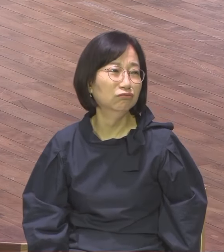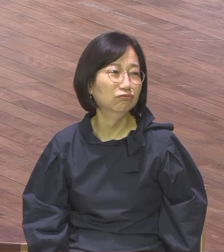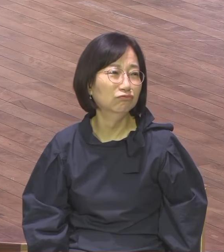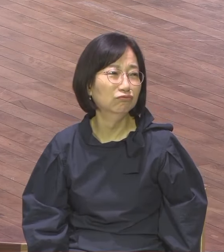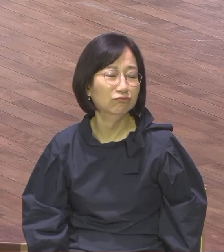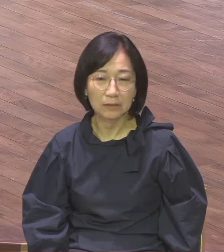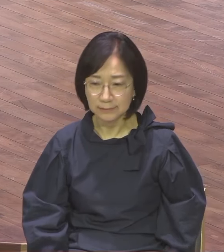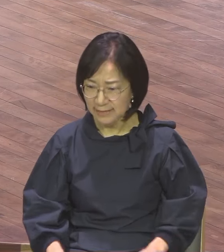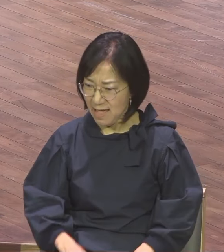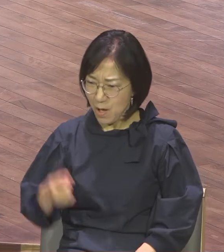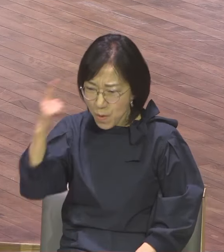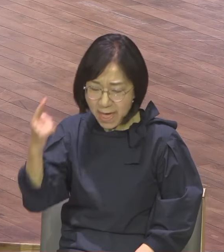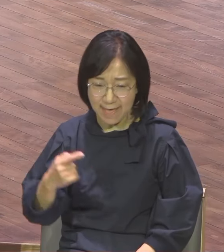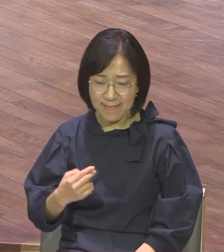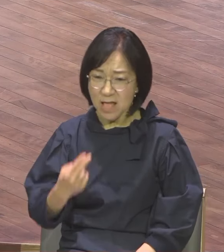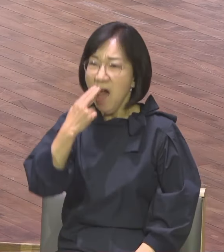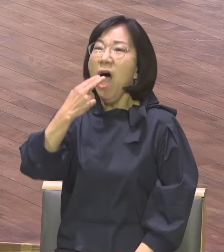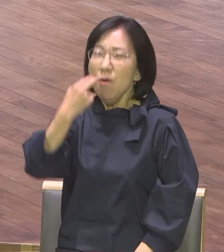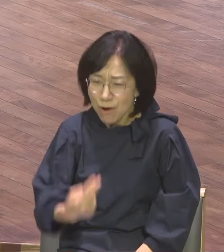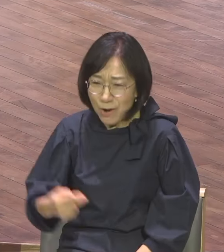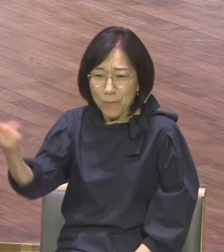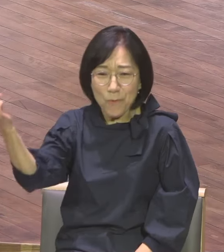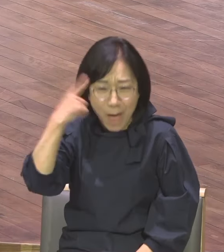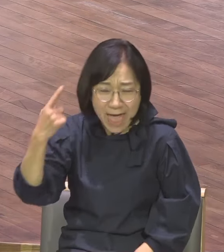나와. 그럼 한숨을 왜 쉬냐 한숨을.